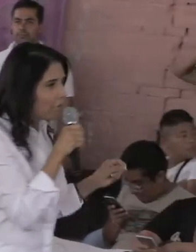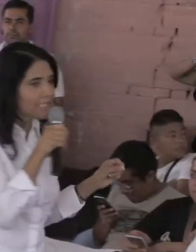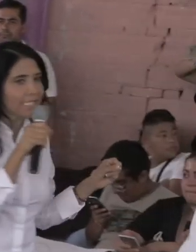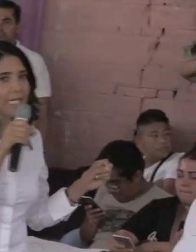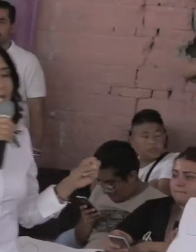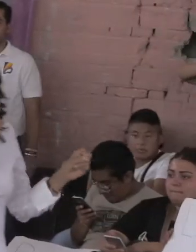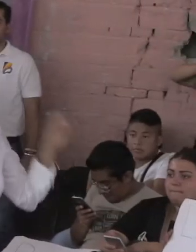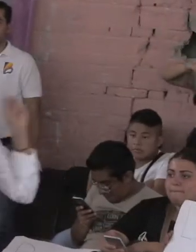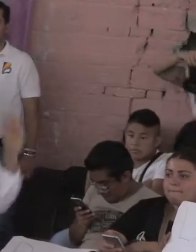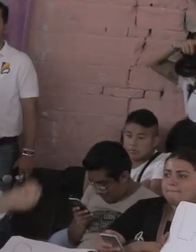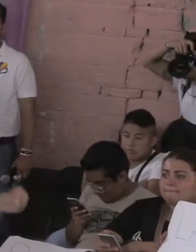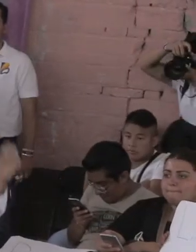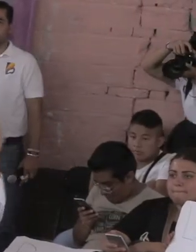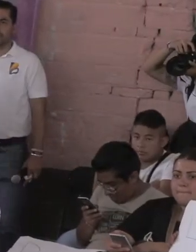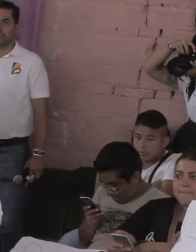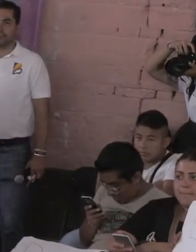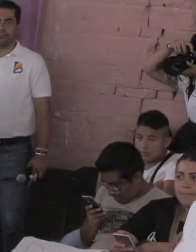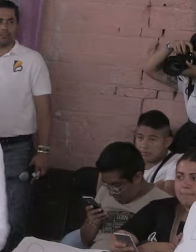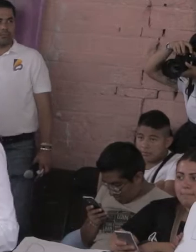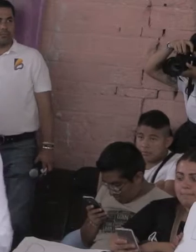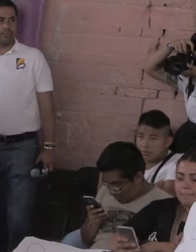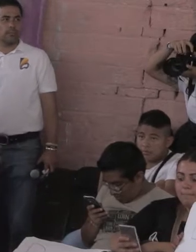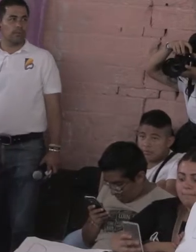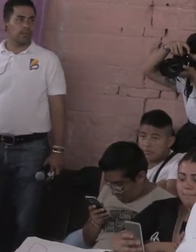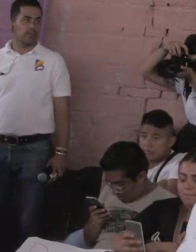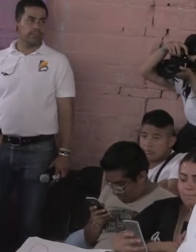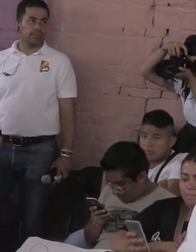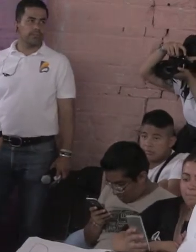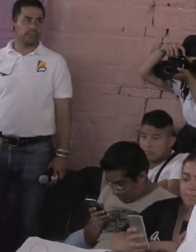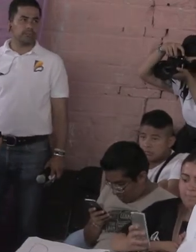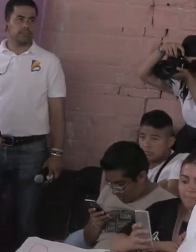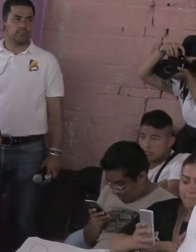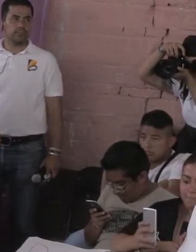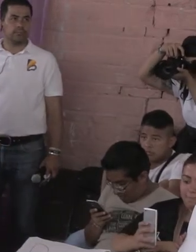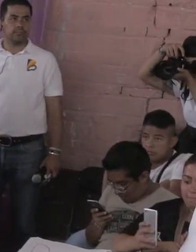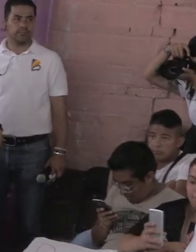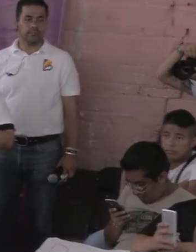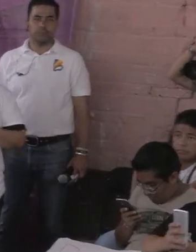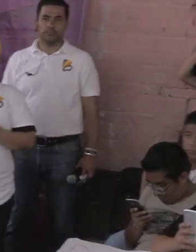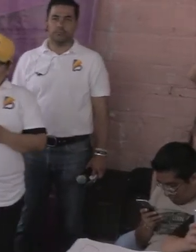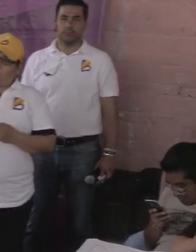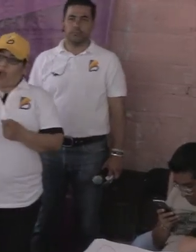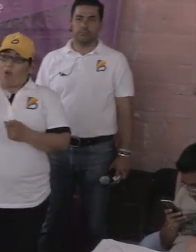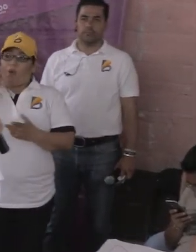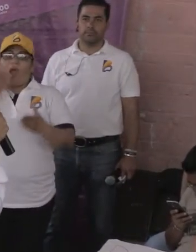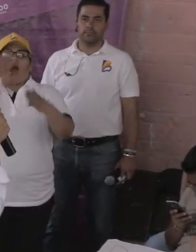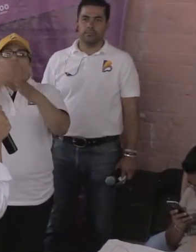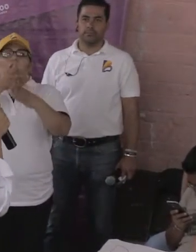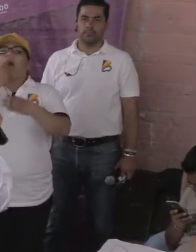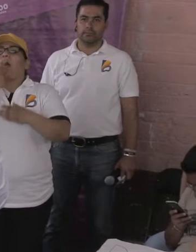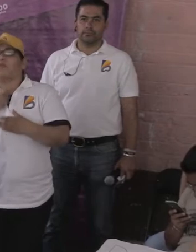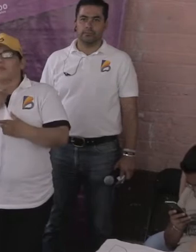Yo les quiero decir que el primer año que lleguemos a la jefatura de gobierno, en nuestros eventos, cuando llegue a haber